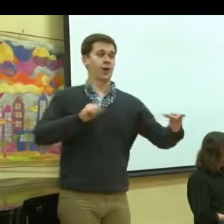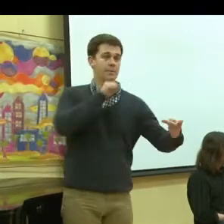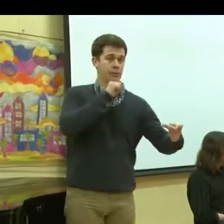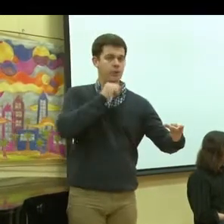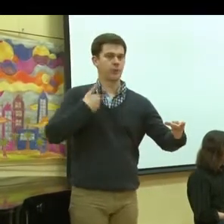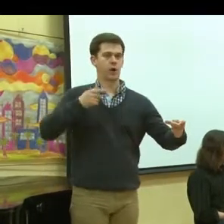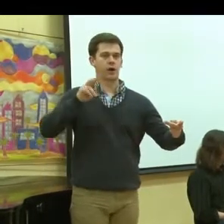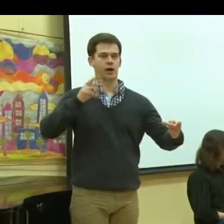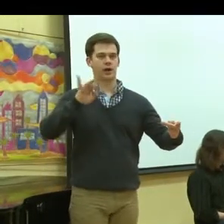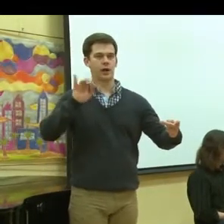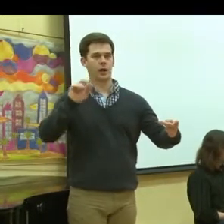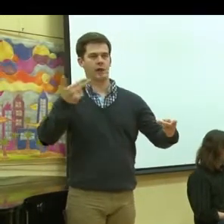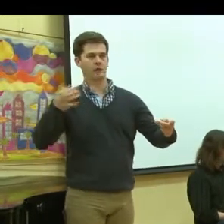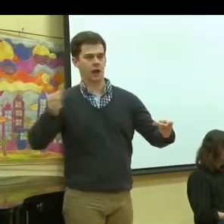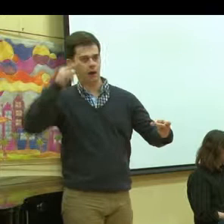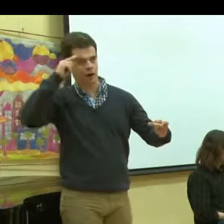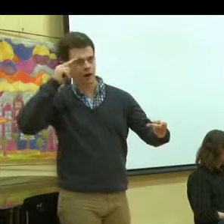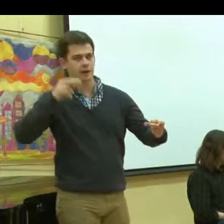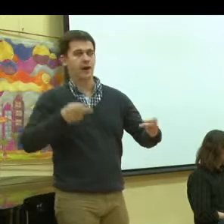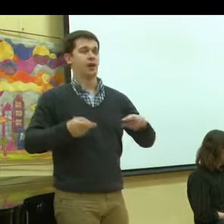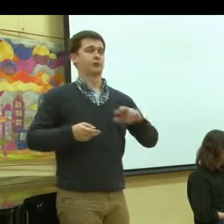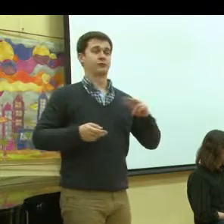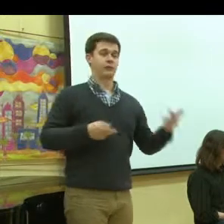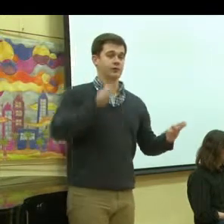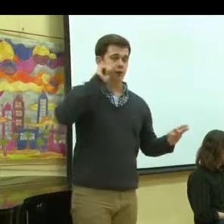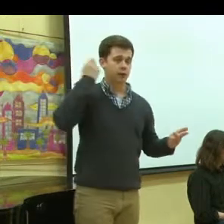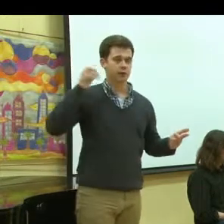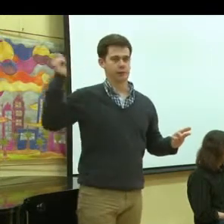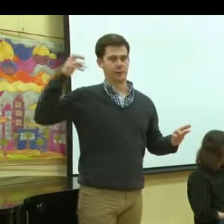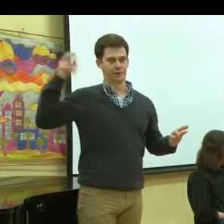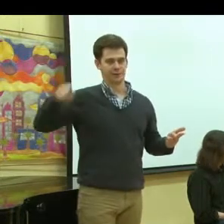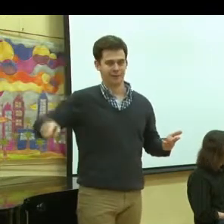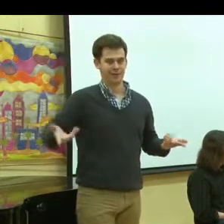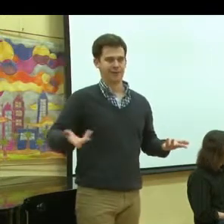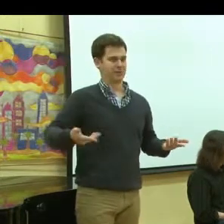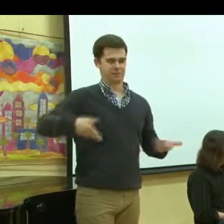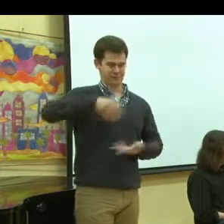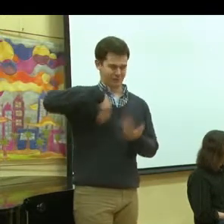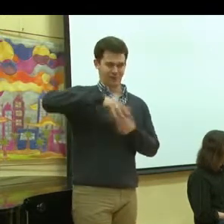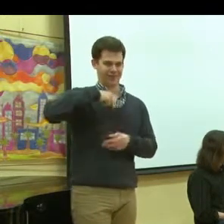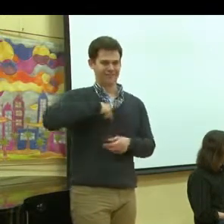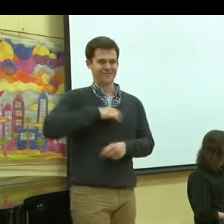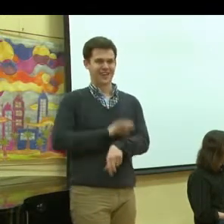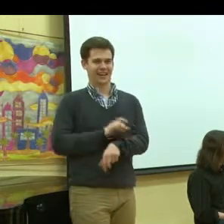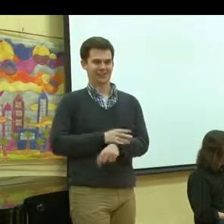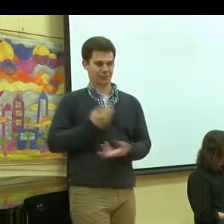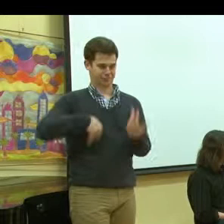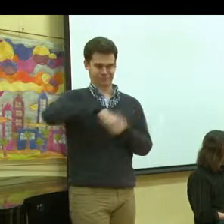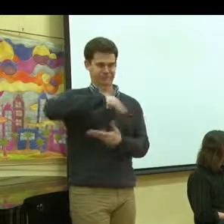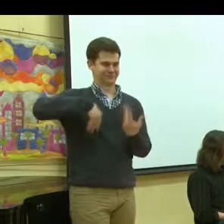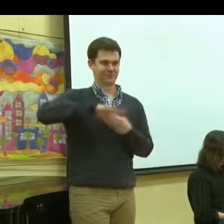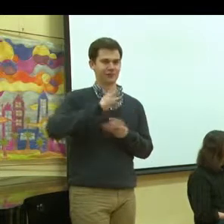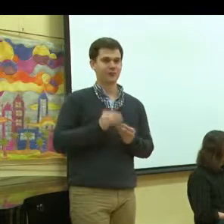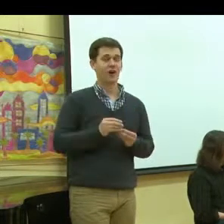wiem, Hiszpania. No a tam właśnie też z tymi imigrantami w jakiś sposób jest skojarzone i jest jakby produktem jakby